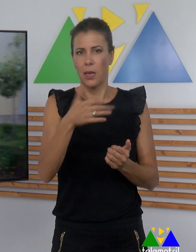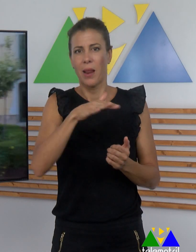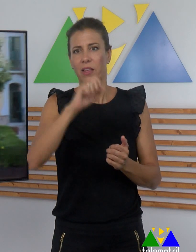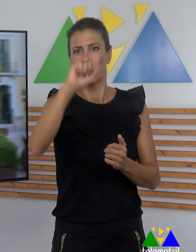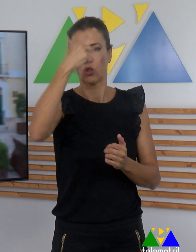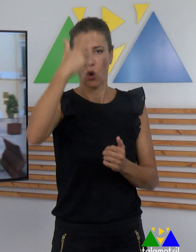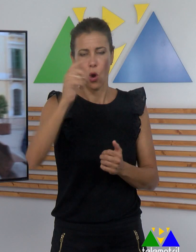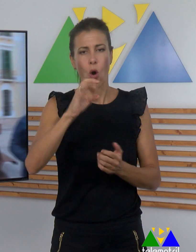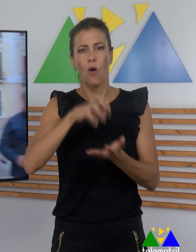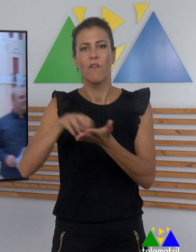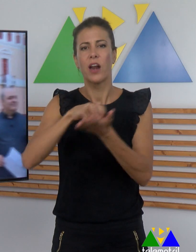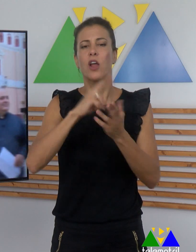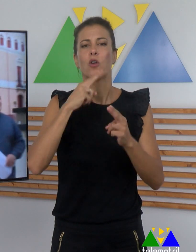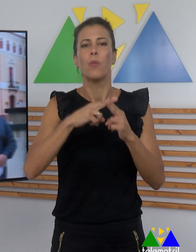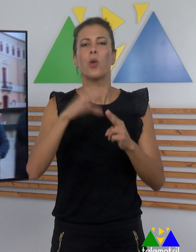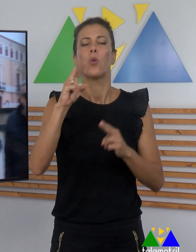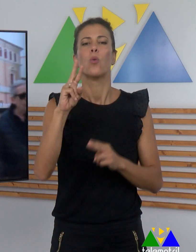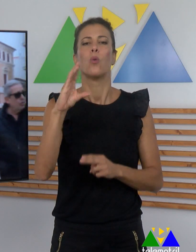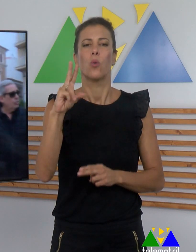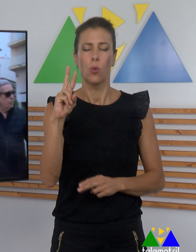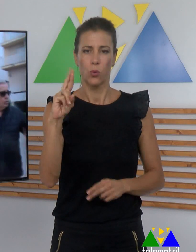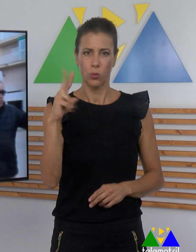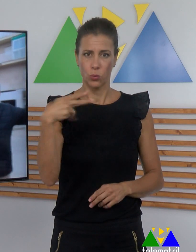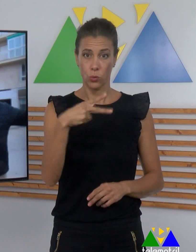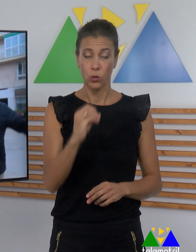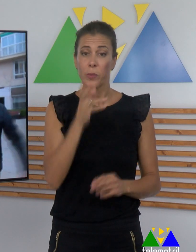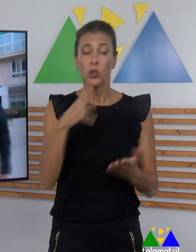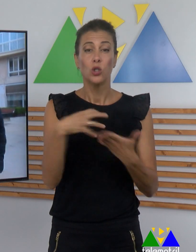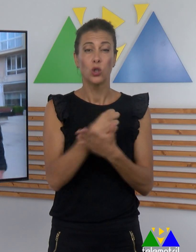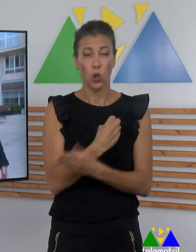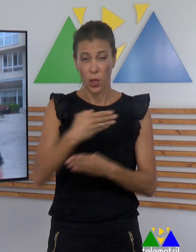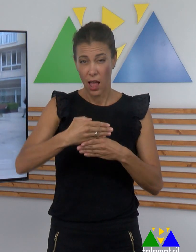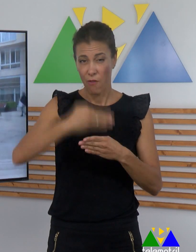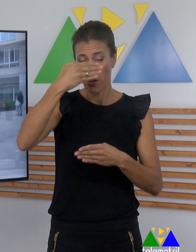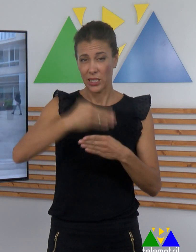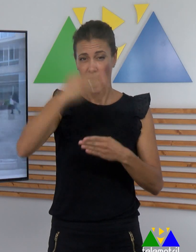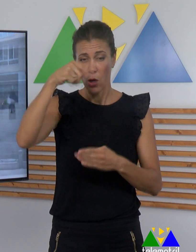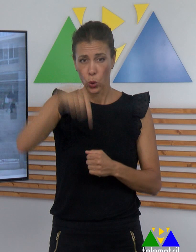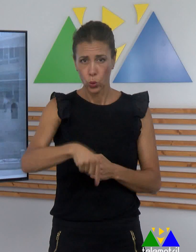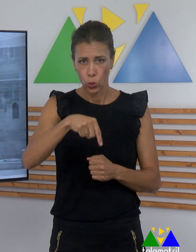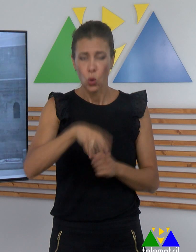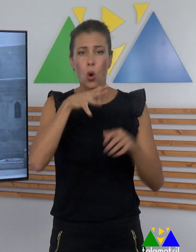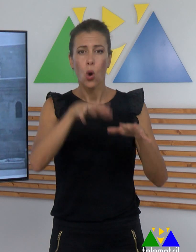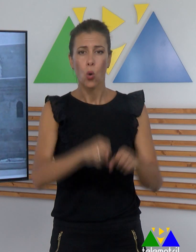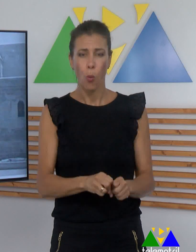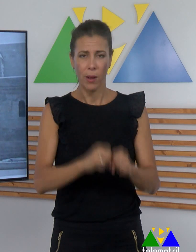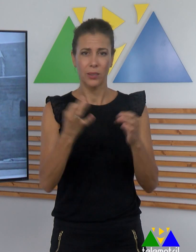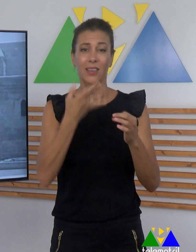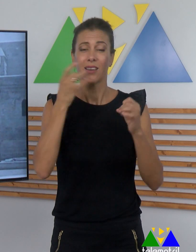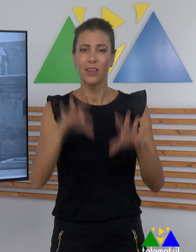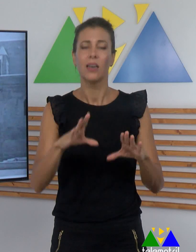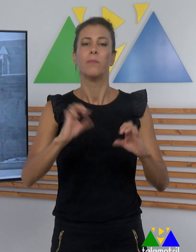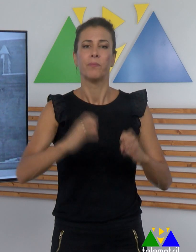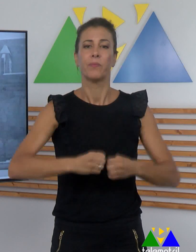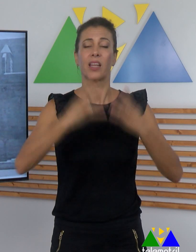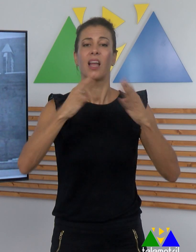Sol y el barrio del Curucho. El edificio, toda la fachada sur, la ocupa la Iglesia Mayor. Hoy le falta